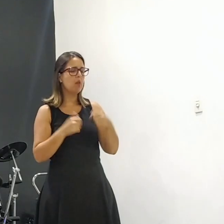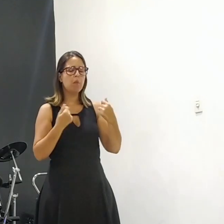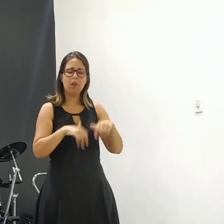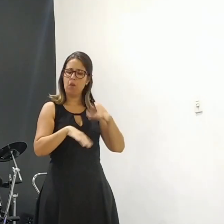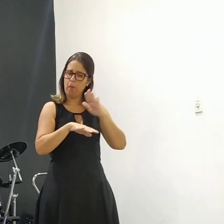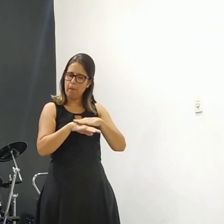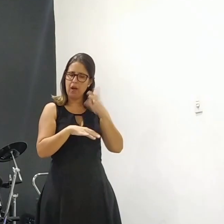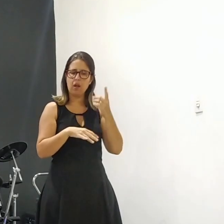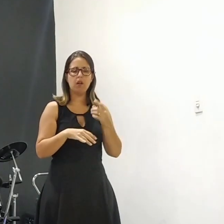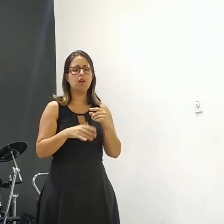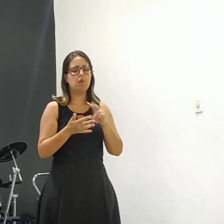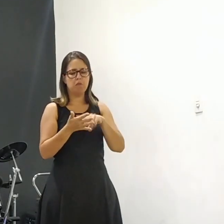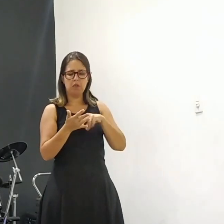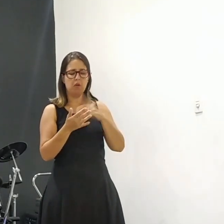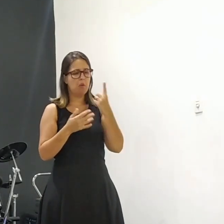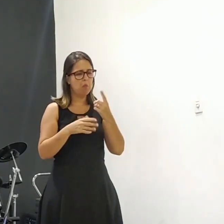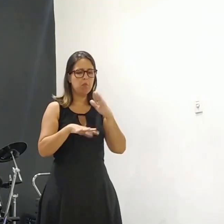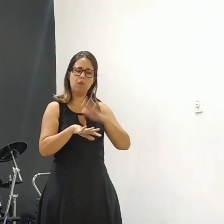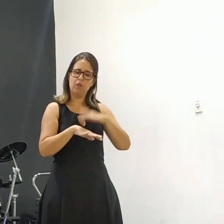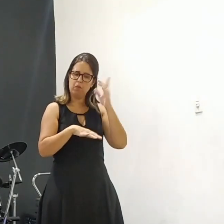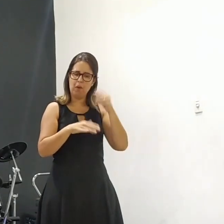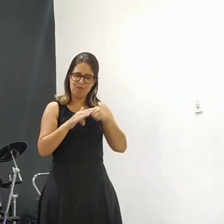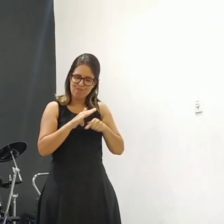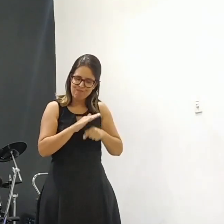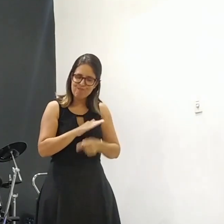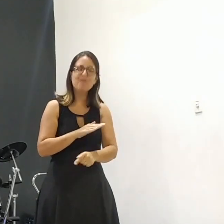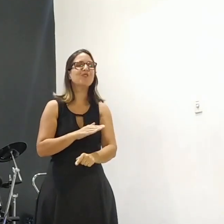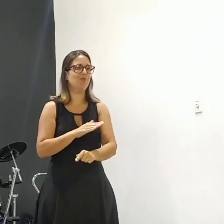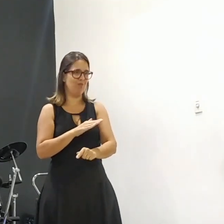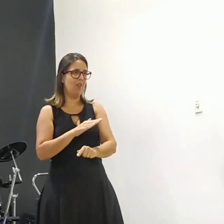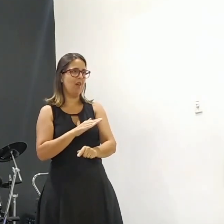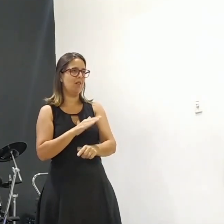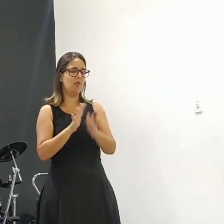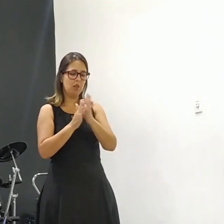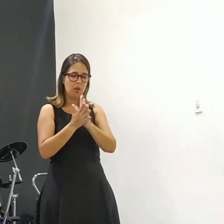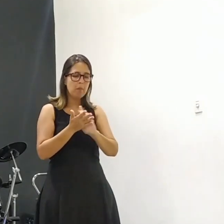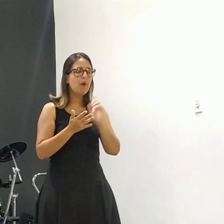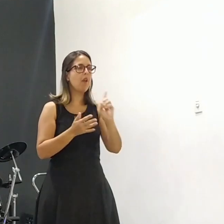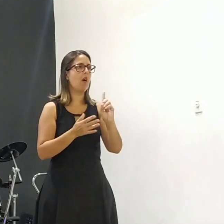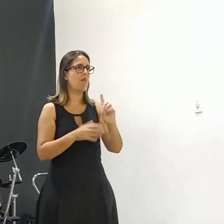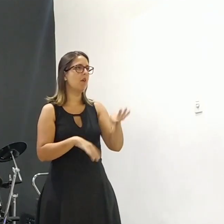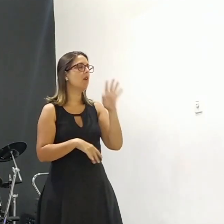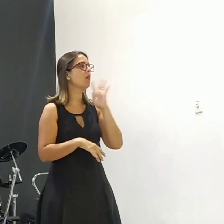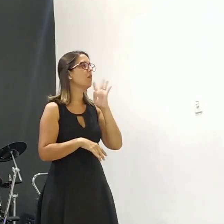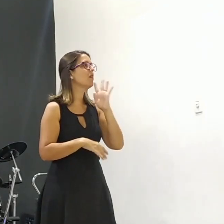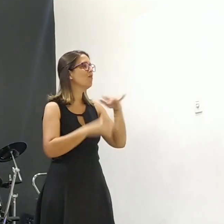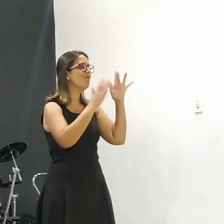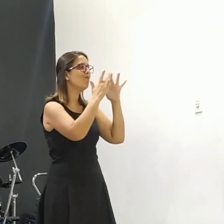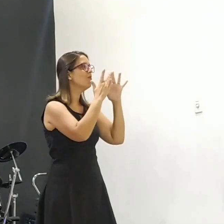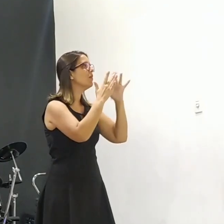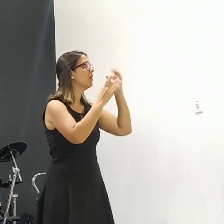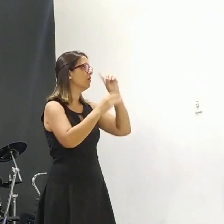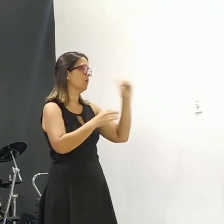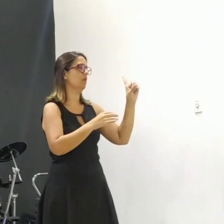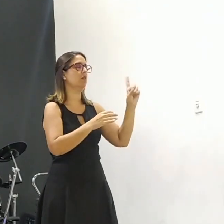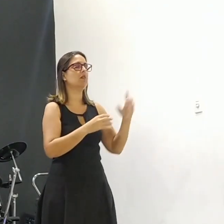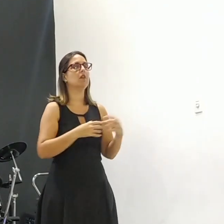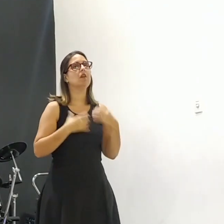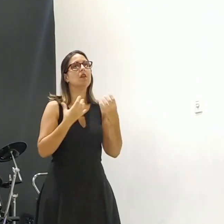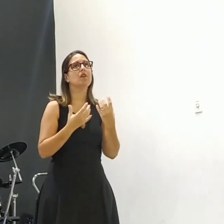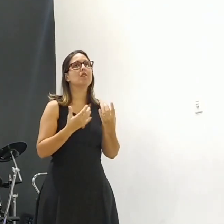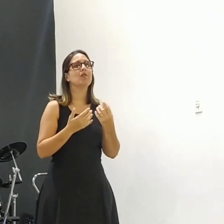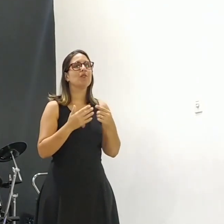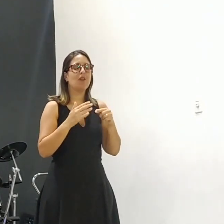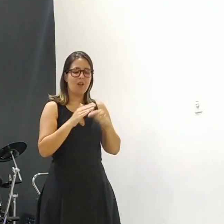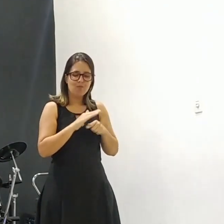lendo 1, preciso ler mais. Eu preciso prosseguir em conhecer esse Deus. Ele nos quer nos